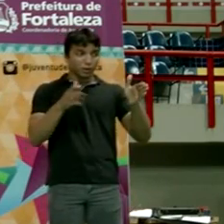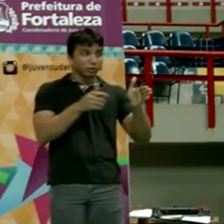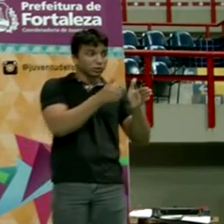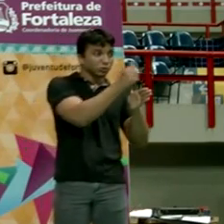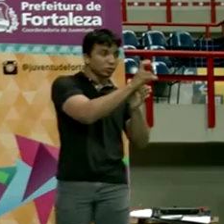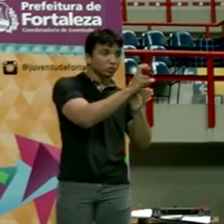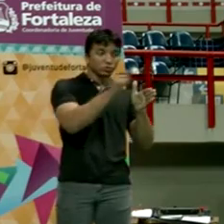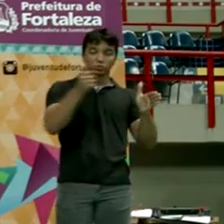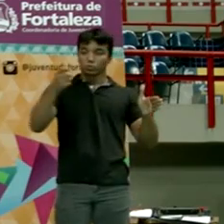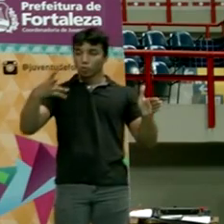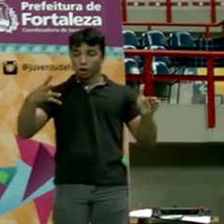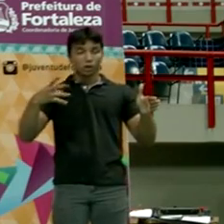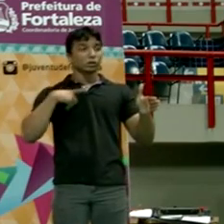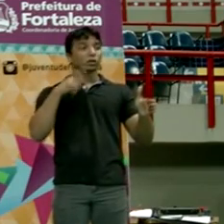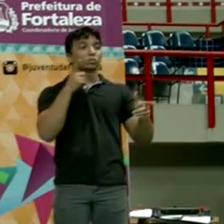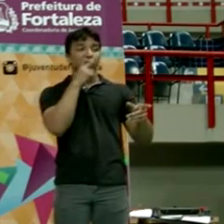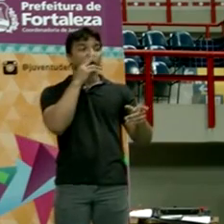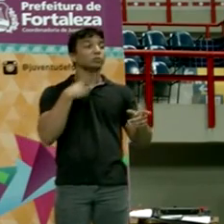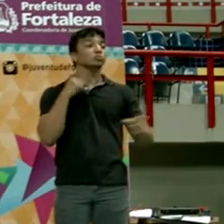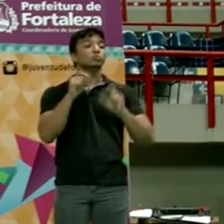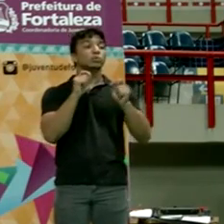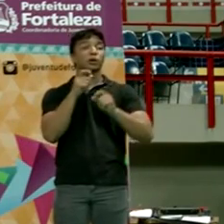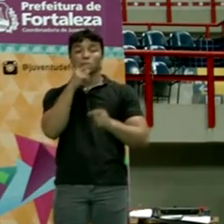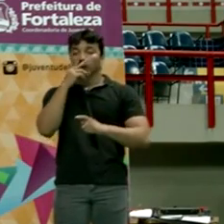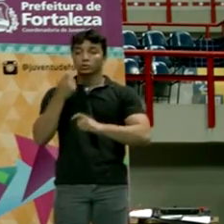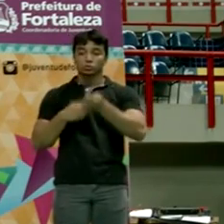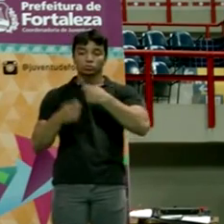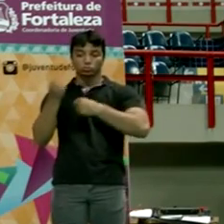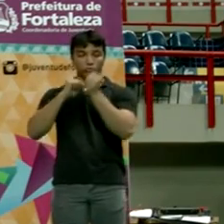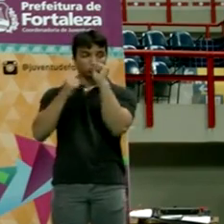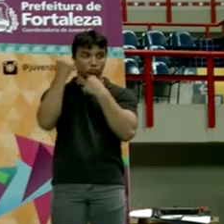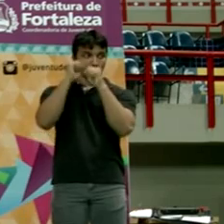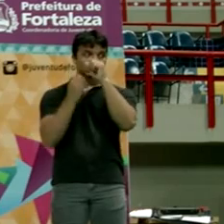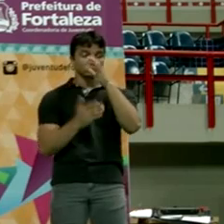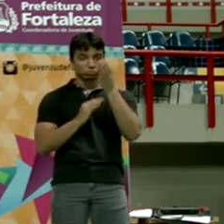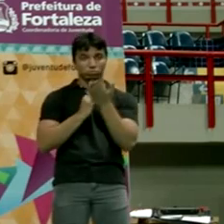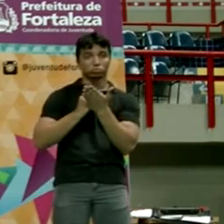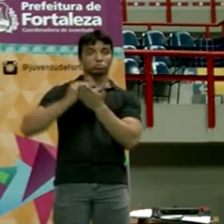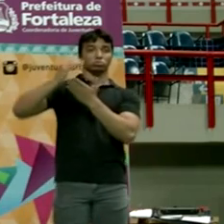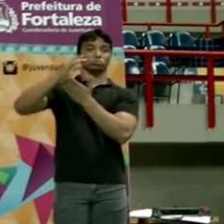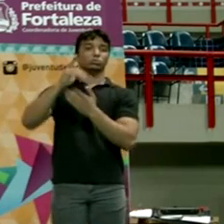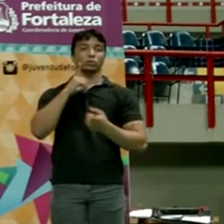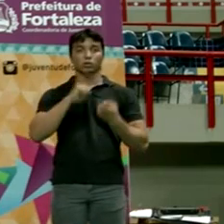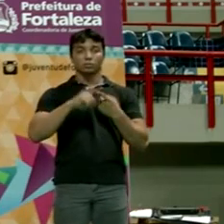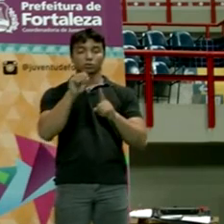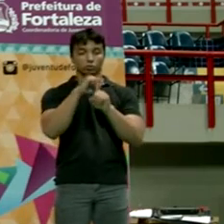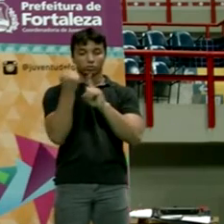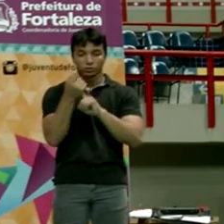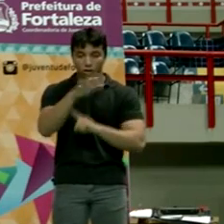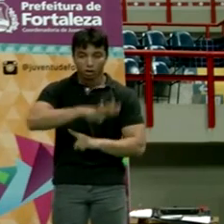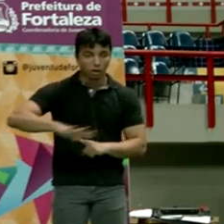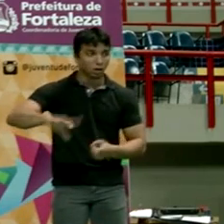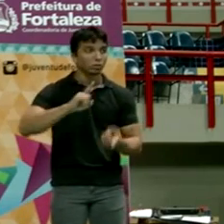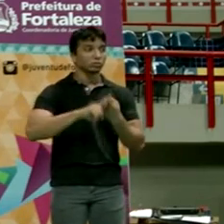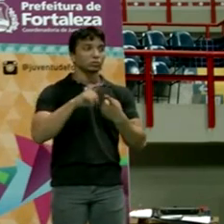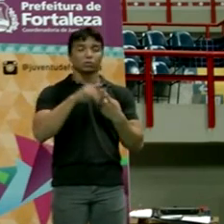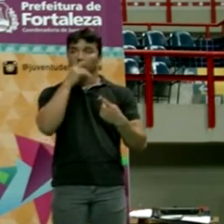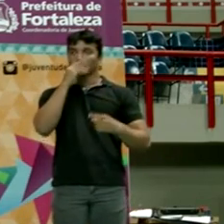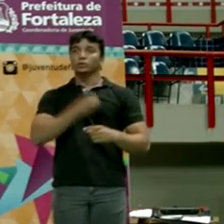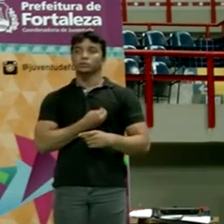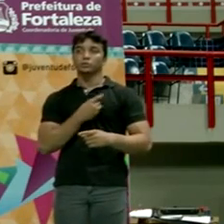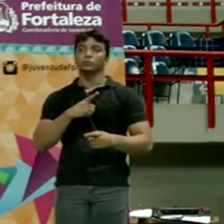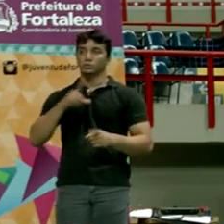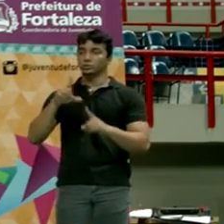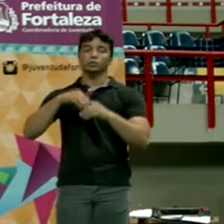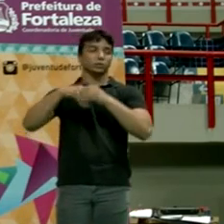a 54, investiu muito na industrialização no Brasil, investiu muito na área social, né? Ali se vivia